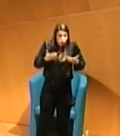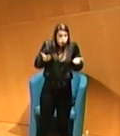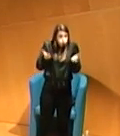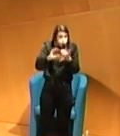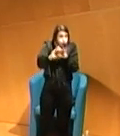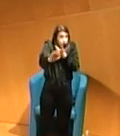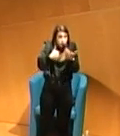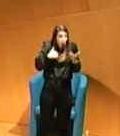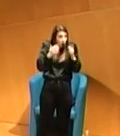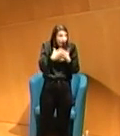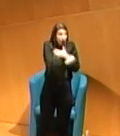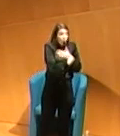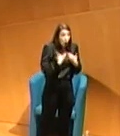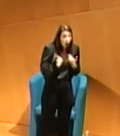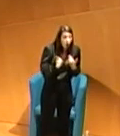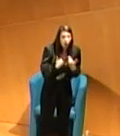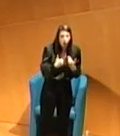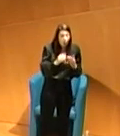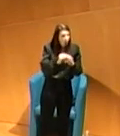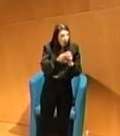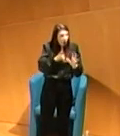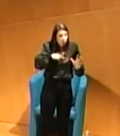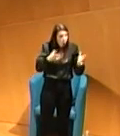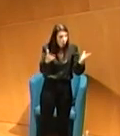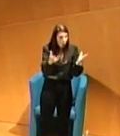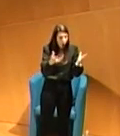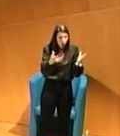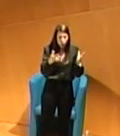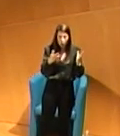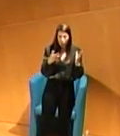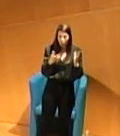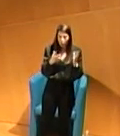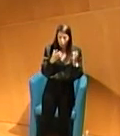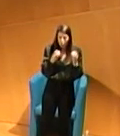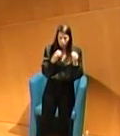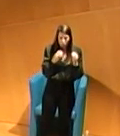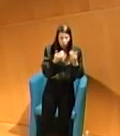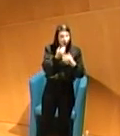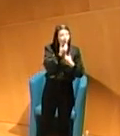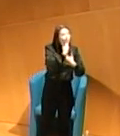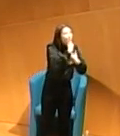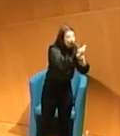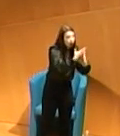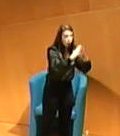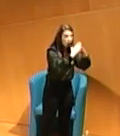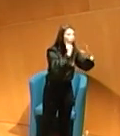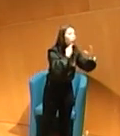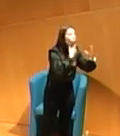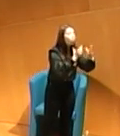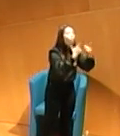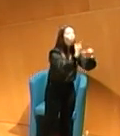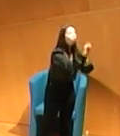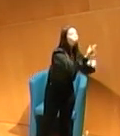c'est que je dois à la communauté sourde d'avoir permis à ma fille de parler. Et ça,